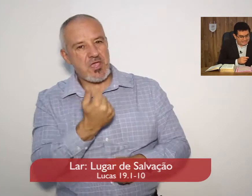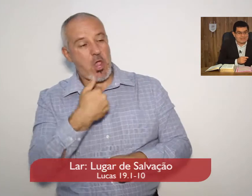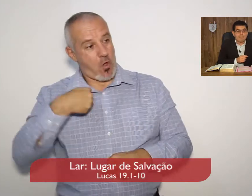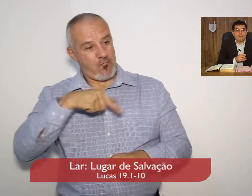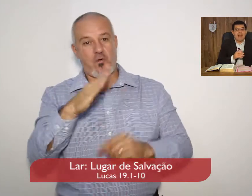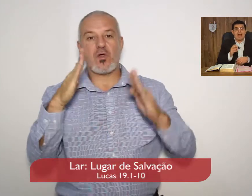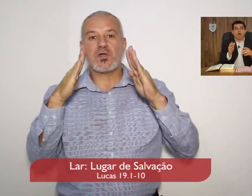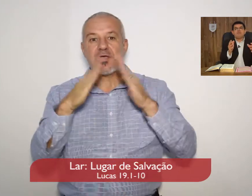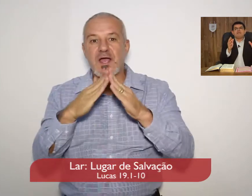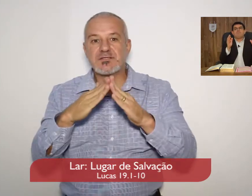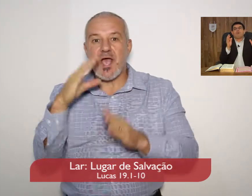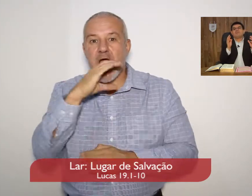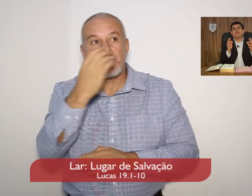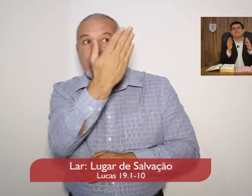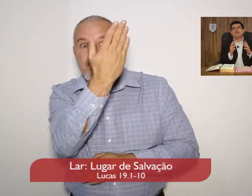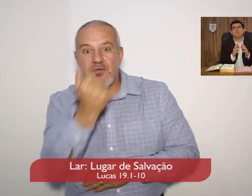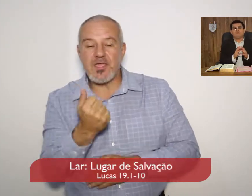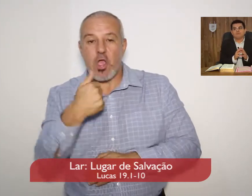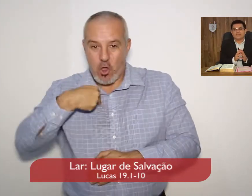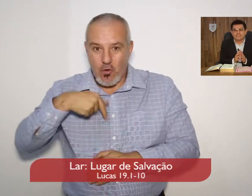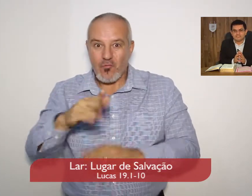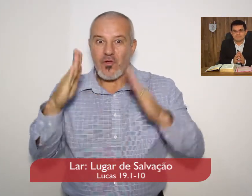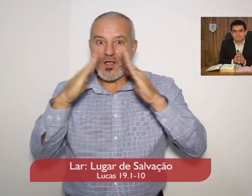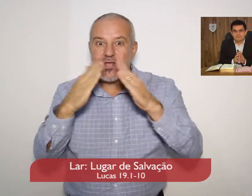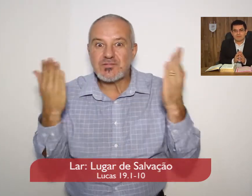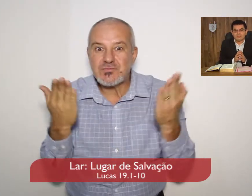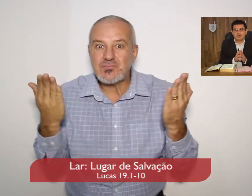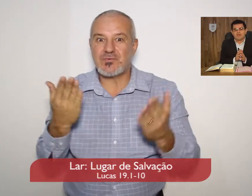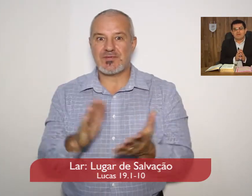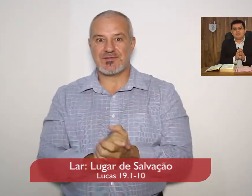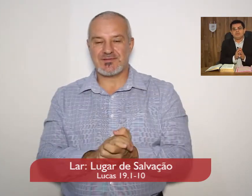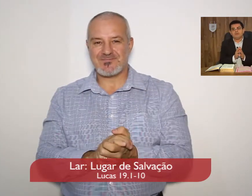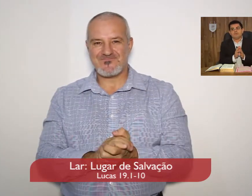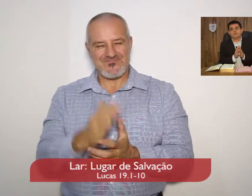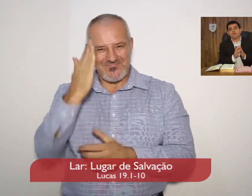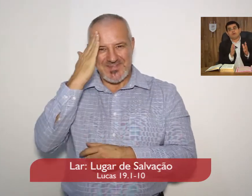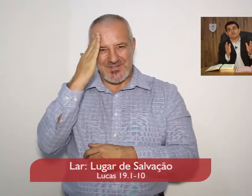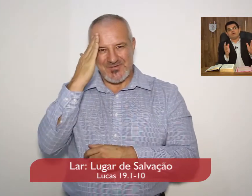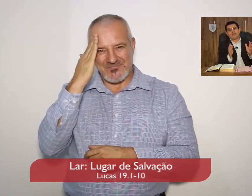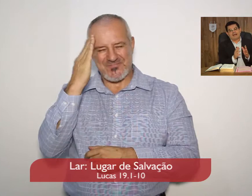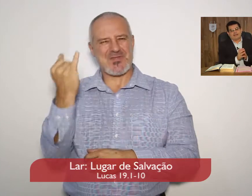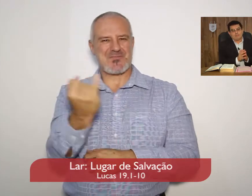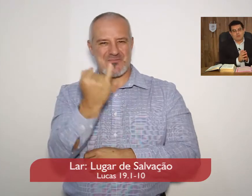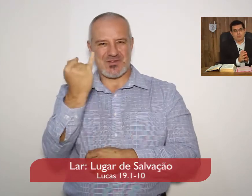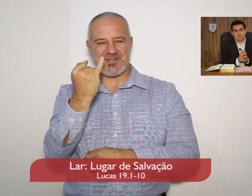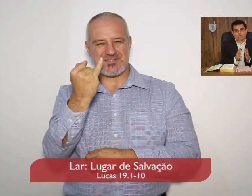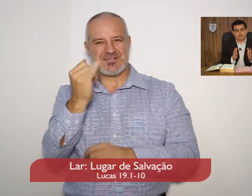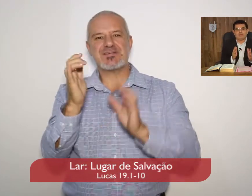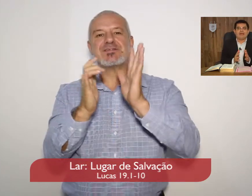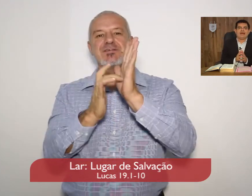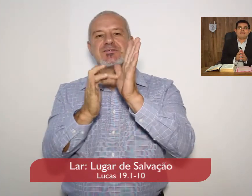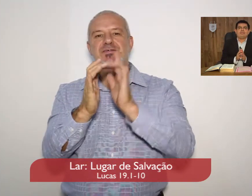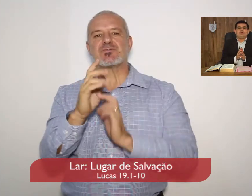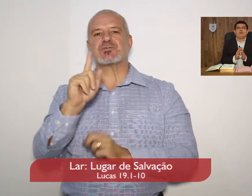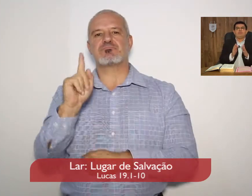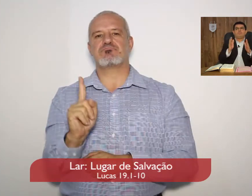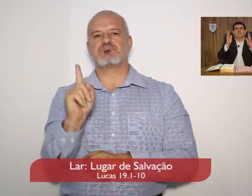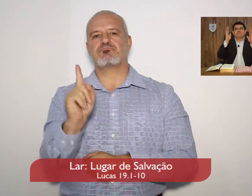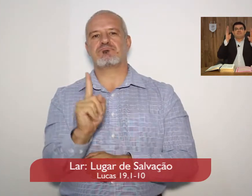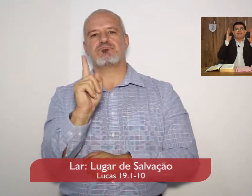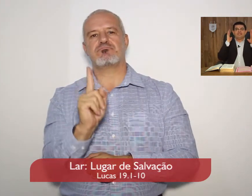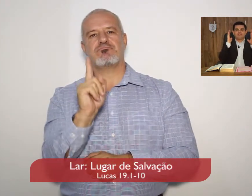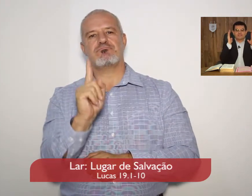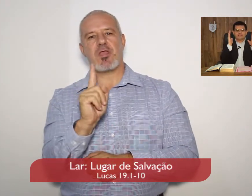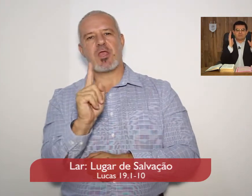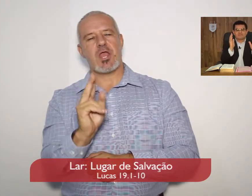sua casa. Há uma importância muito grande em o nosso olhar. O nosso olhar, ele